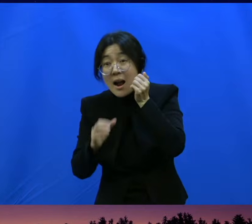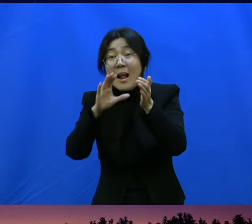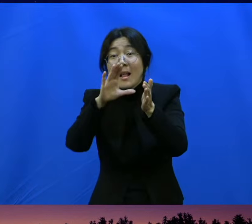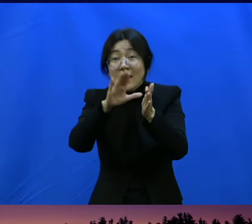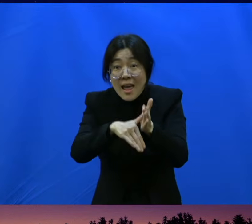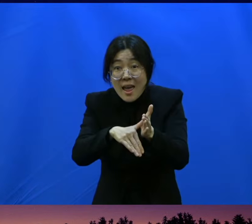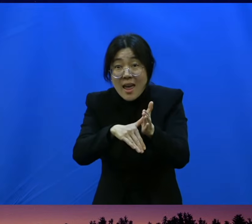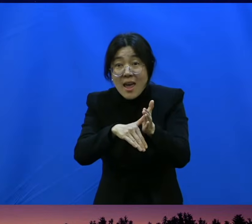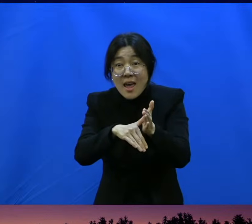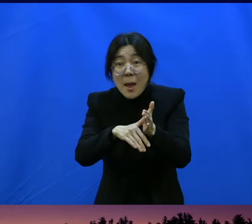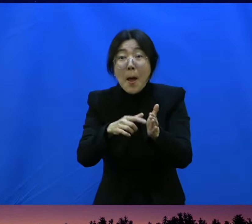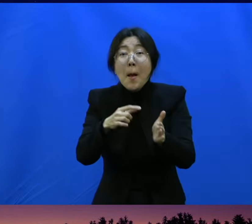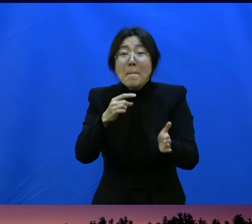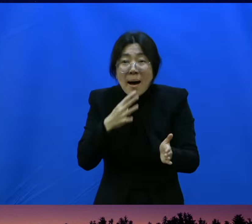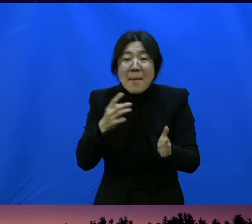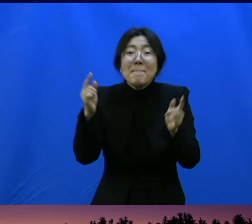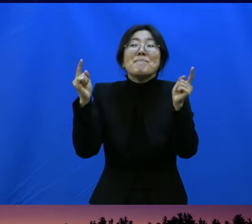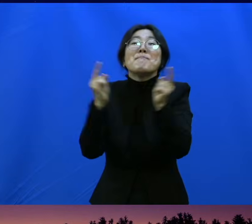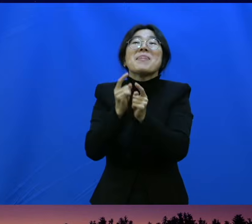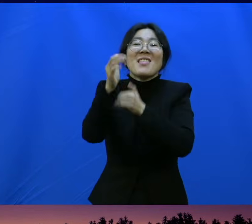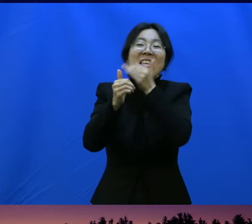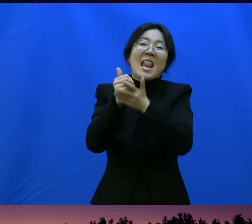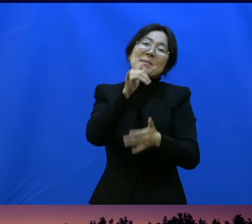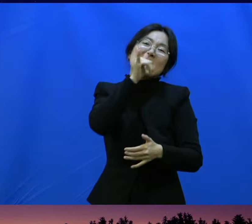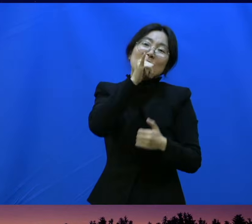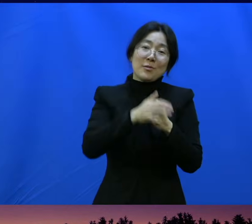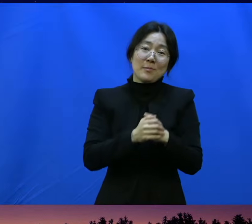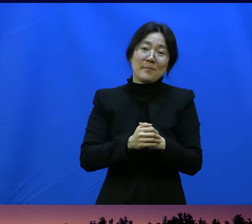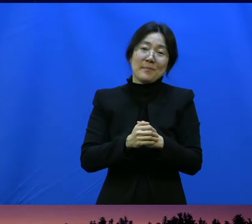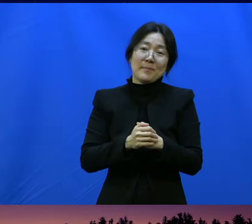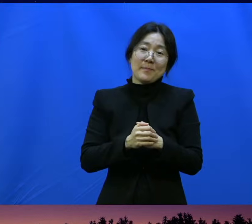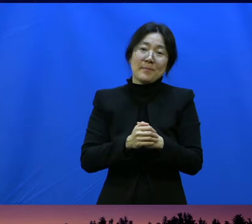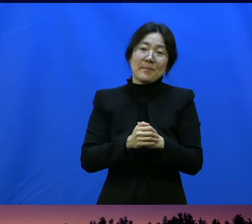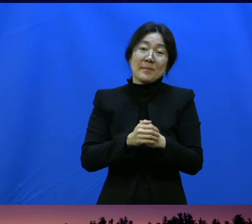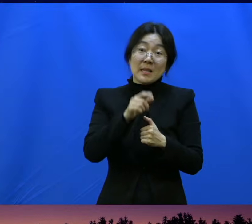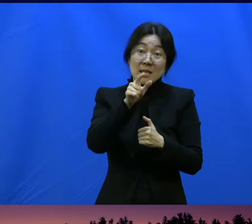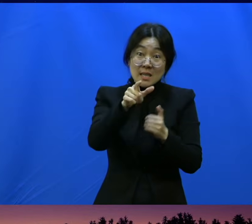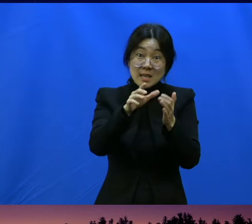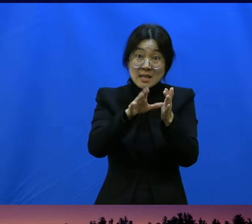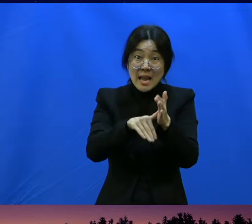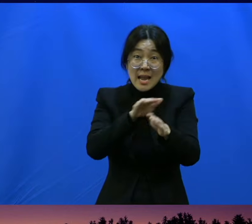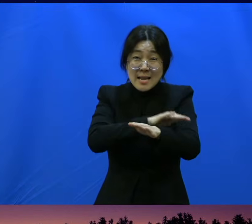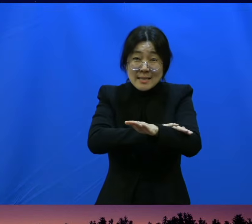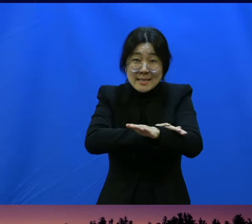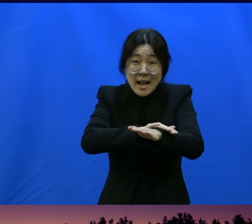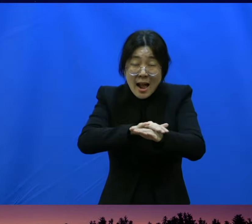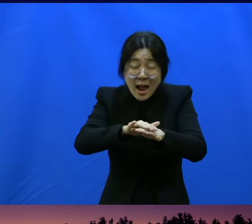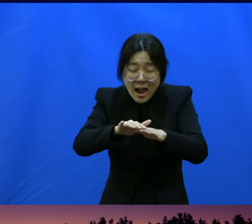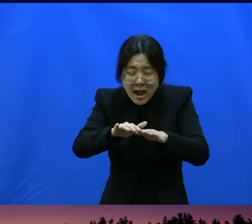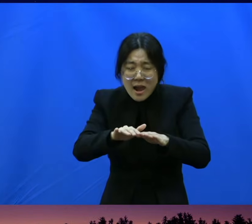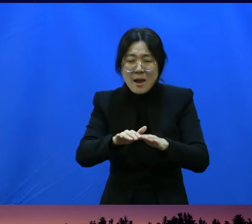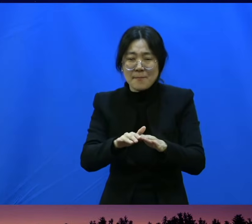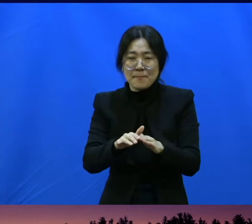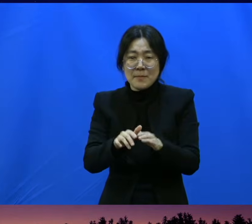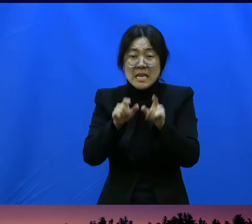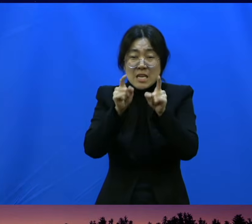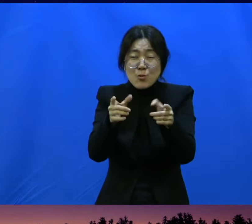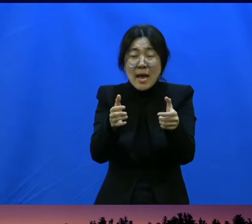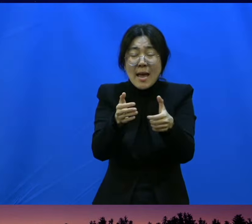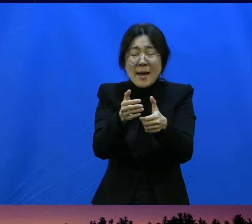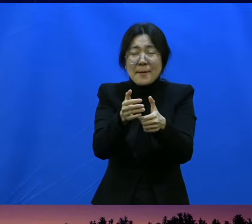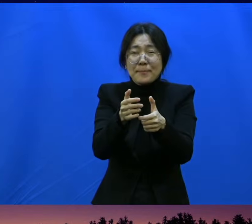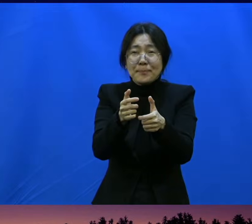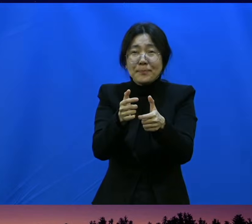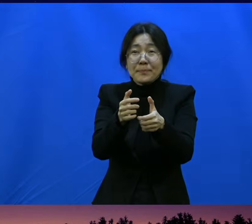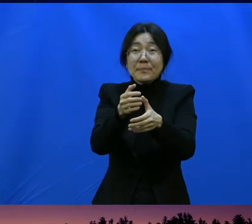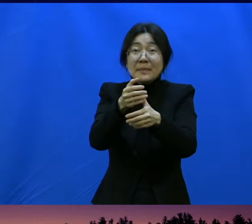그 내리막길은 우리의 인생의 엄청난 전환점으로, 기회로, 축복의 터닝 포인트로